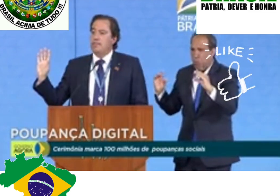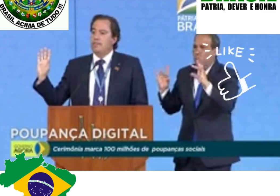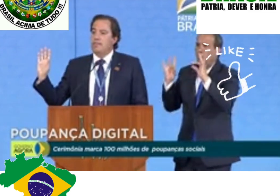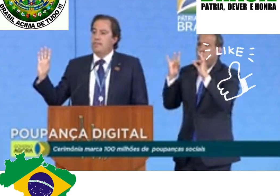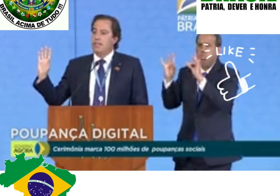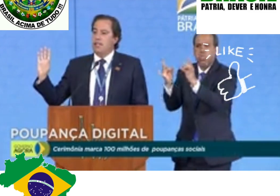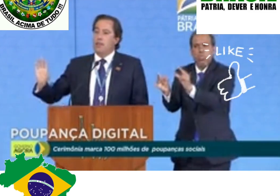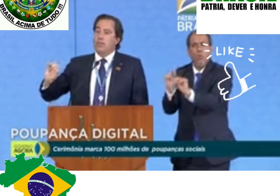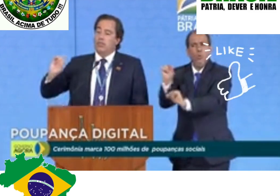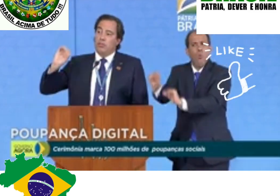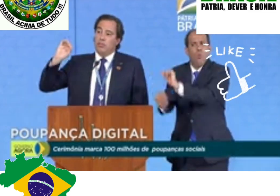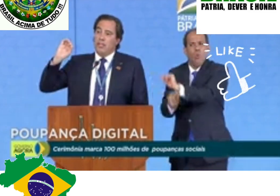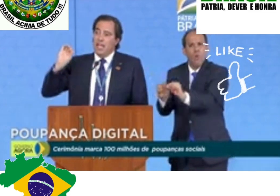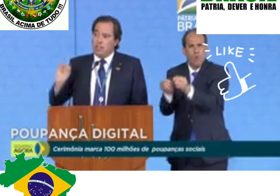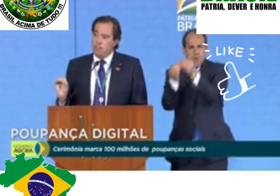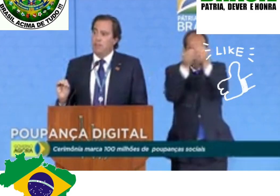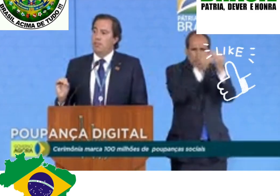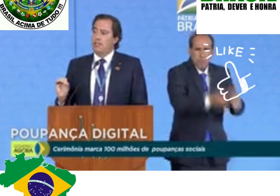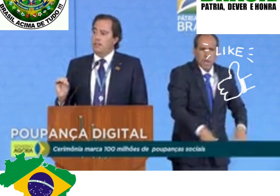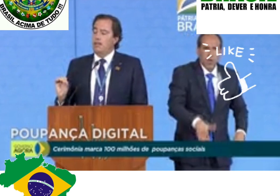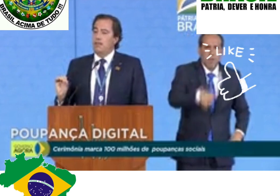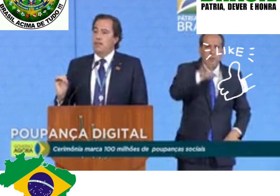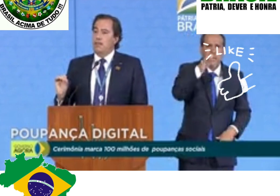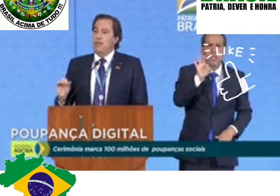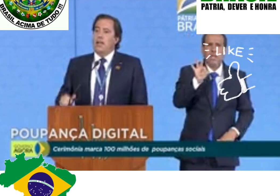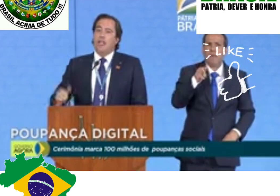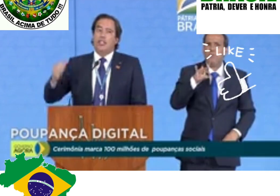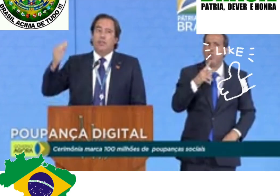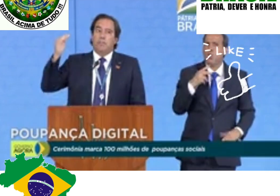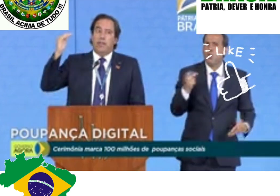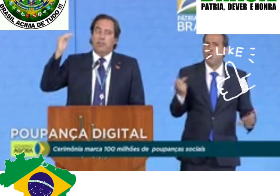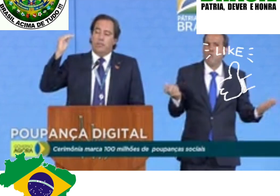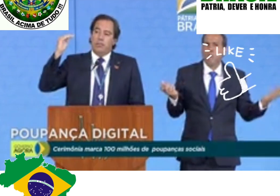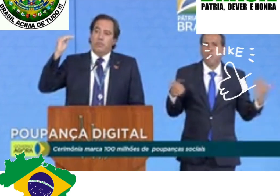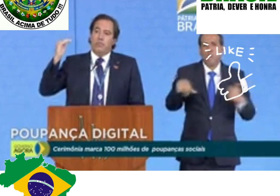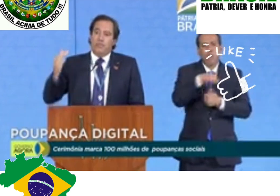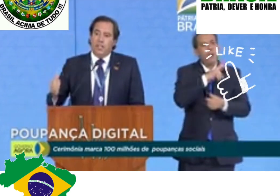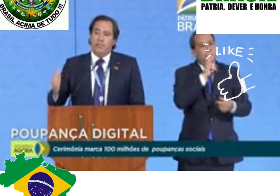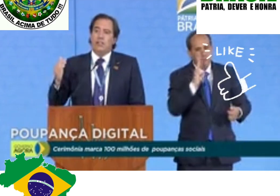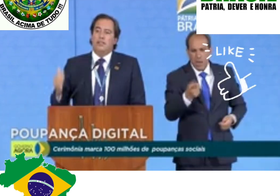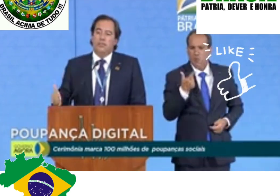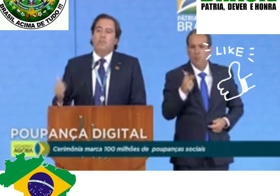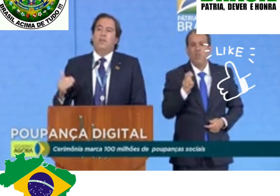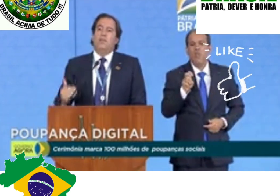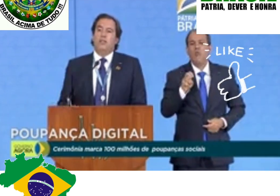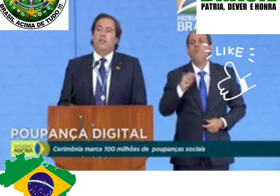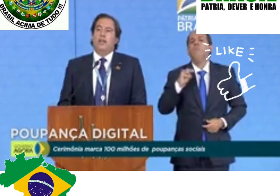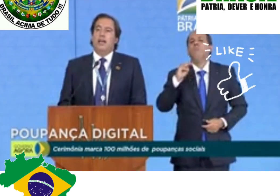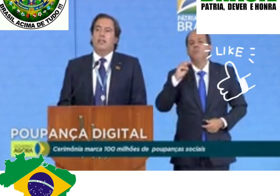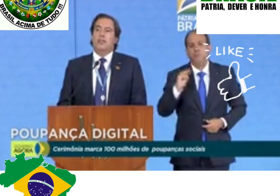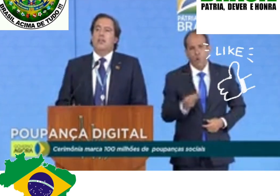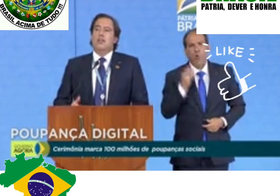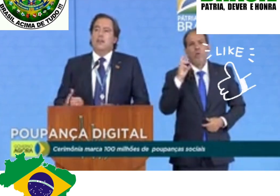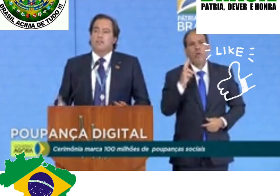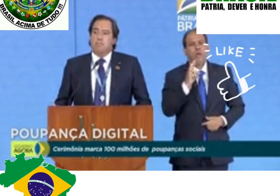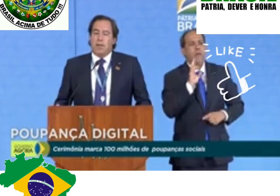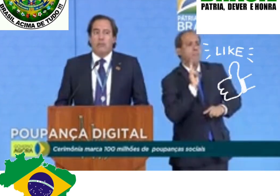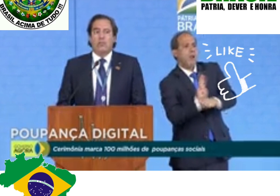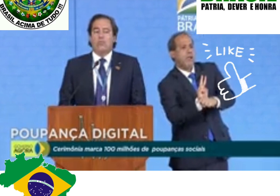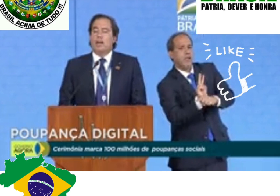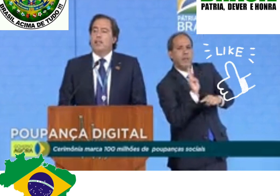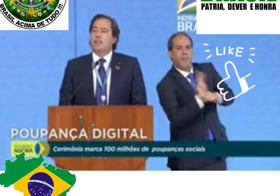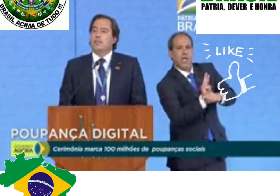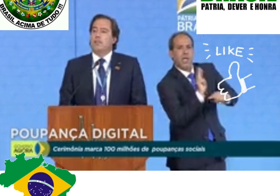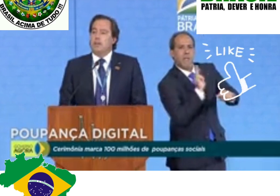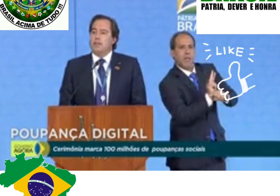paga, e dá um prejuízo de 10 bi potencial, a gente empresta os mesmos 25 bilhões de reais para